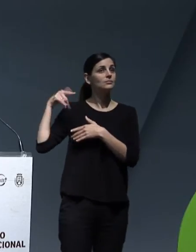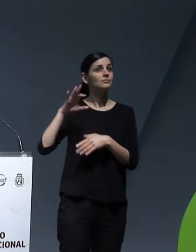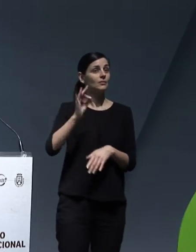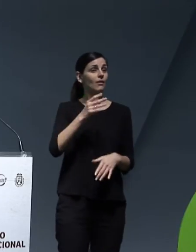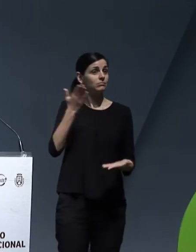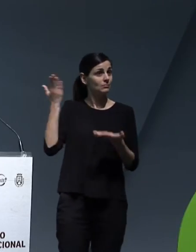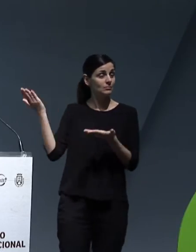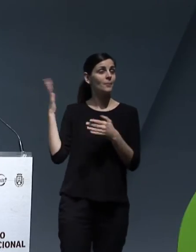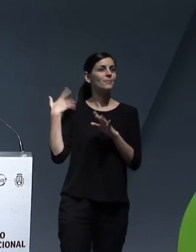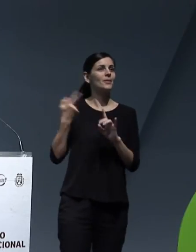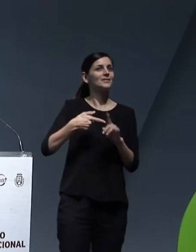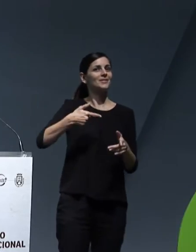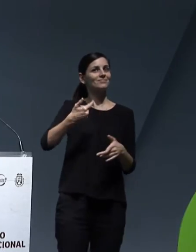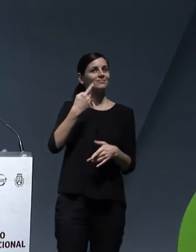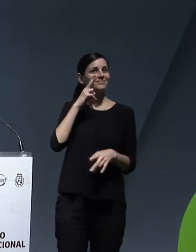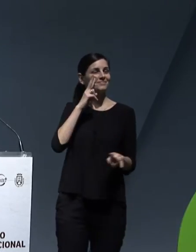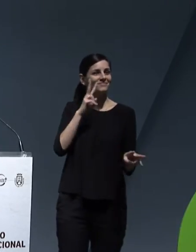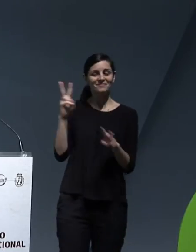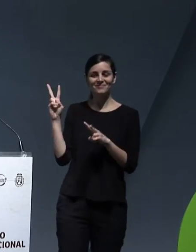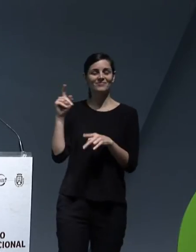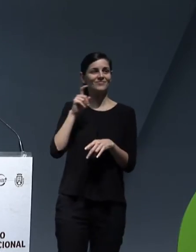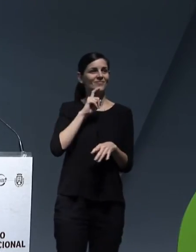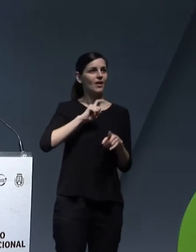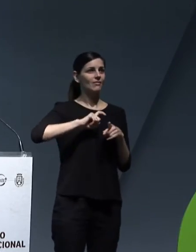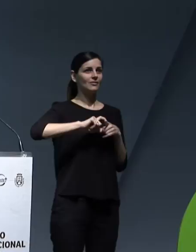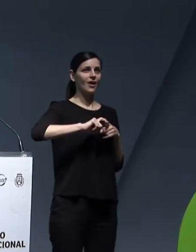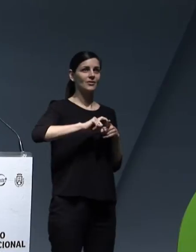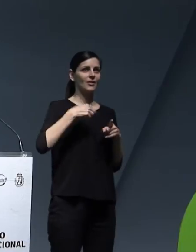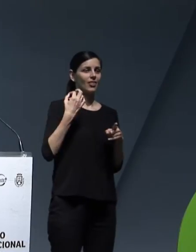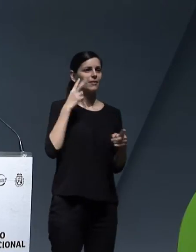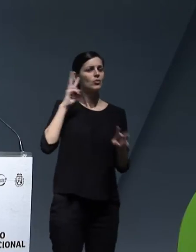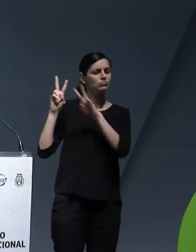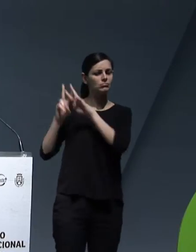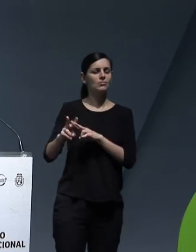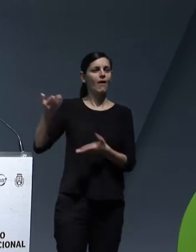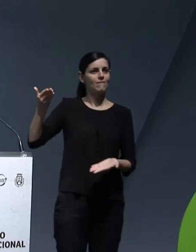con unas características que todos estamos en condiciones de evaluar.